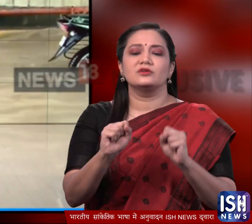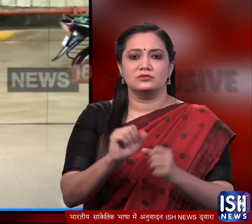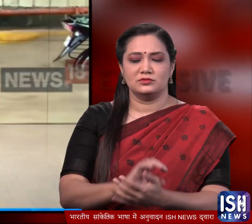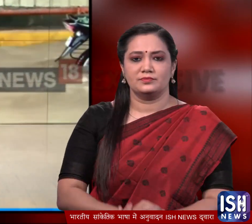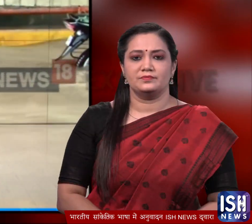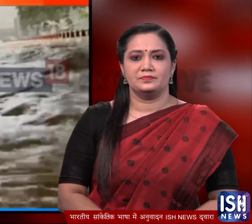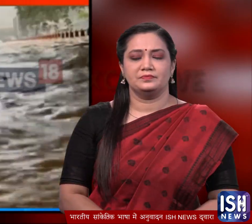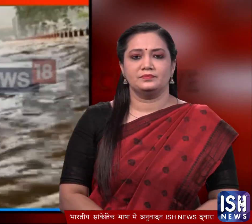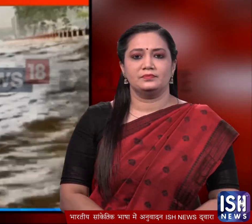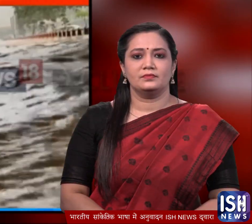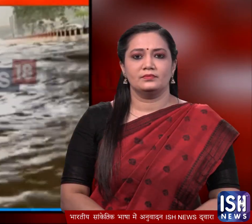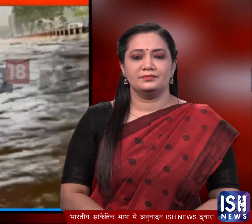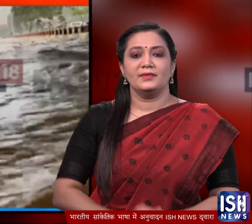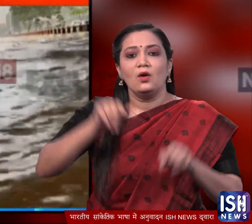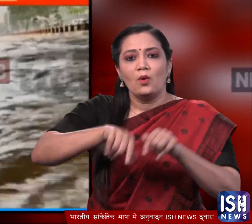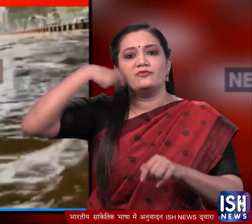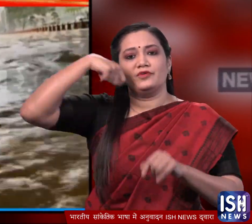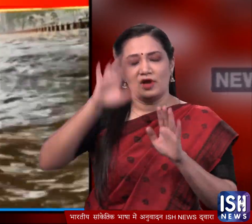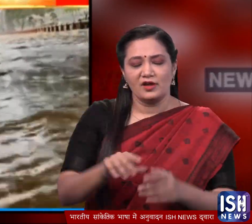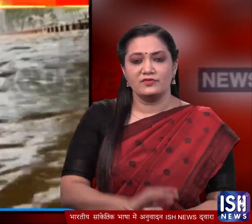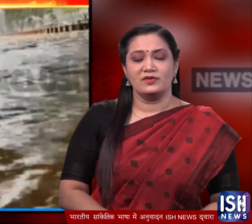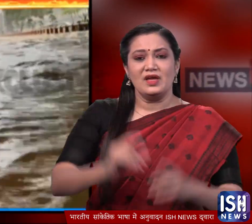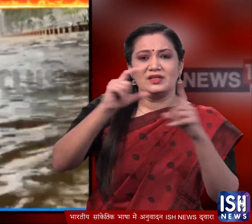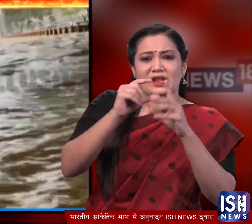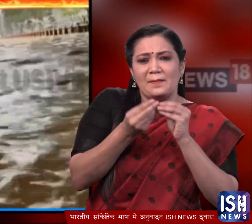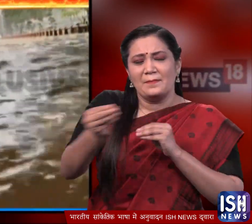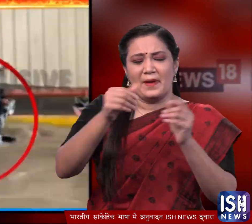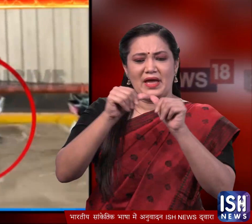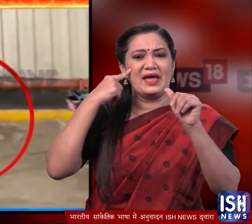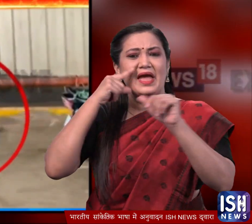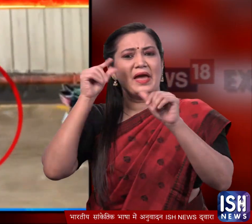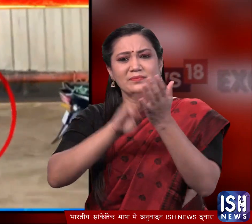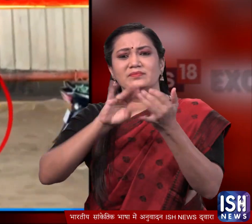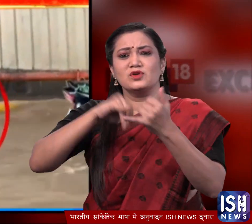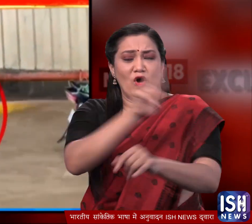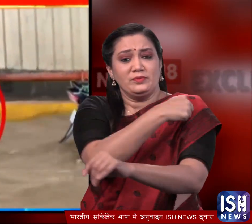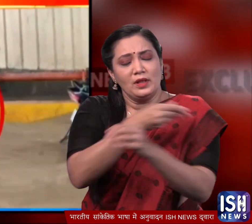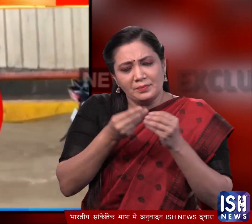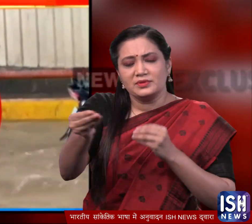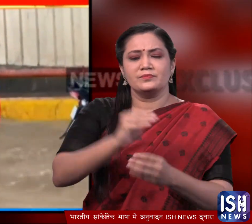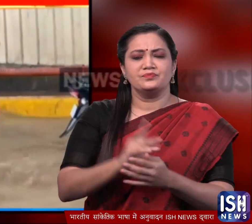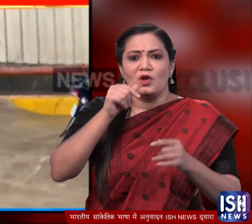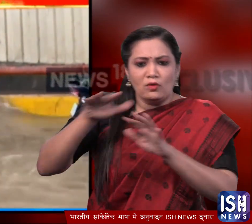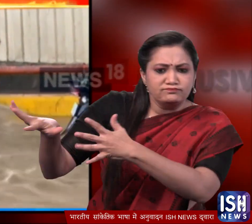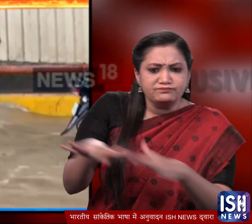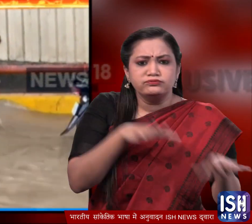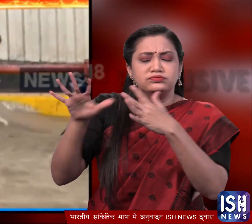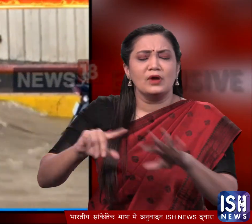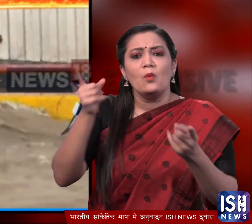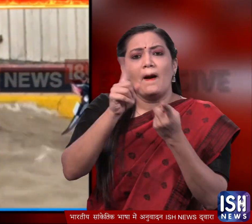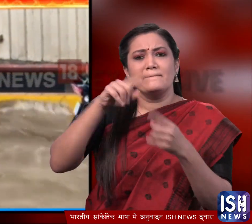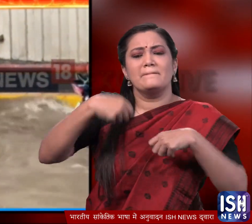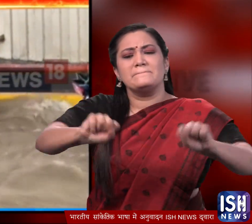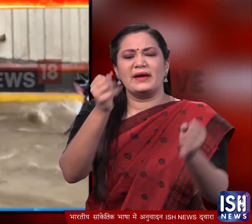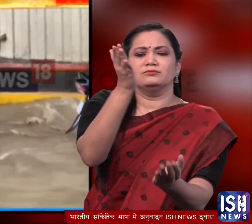पड़ा, जिसकी एक तस्वीर दिल्ली के एम्स के पास देखने को मिली, जहां सड़कों पर इतनी रफ्तार से पानी बहता दिखा कि वहां खड़ी